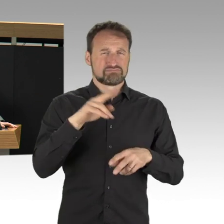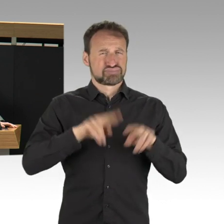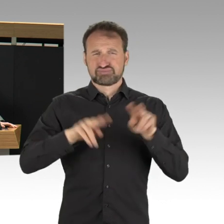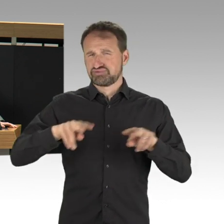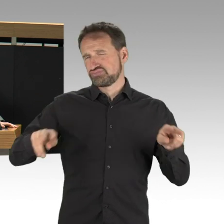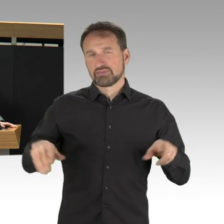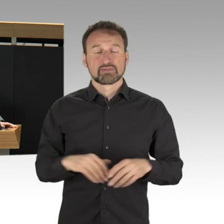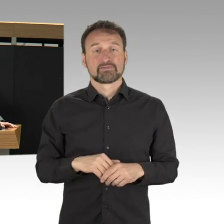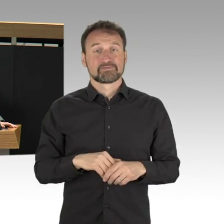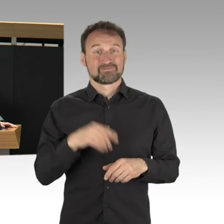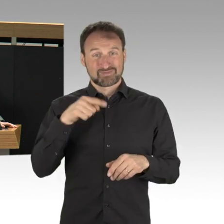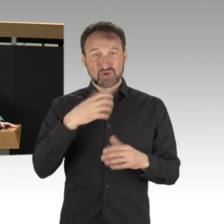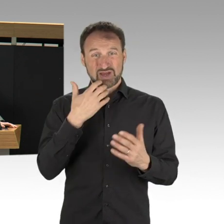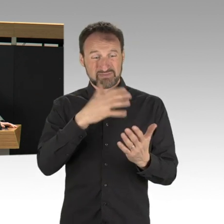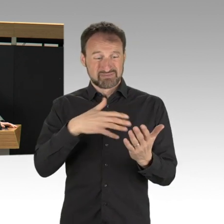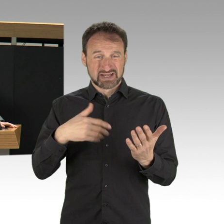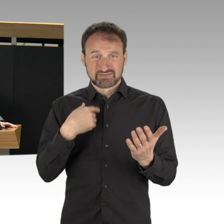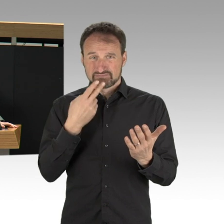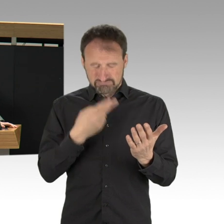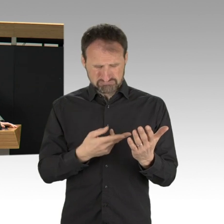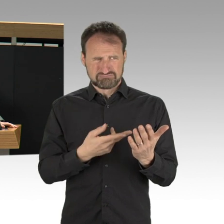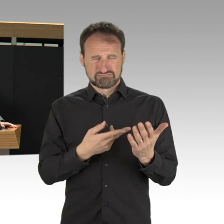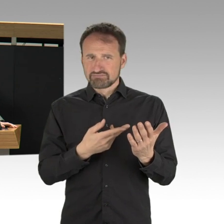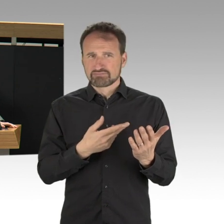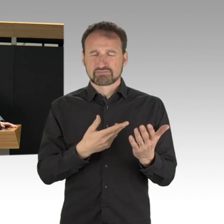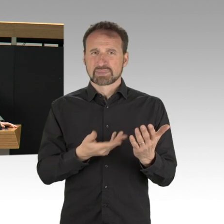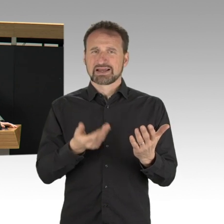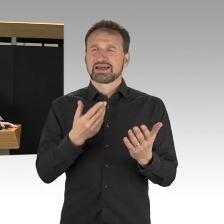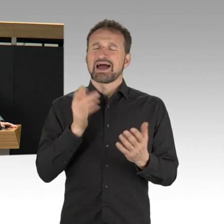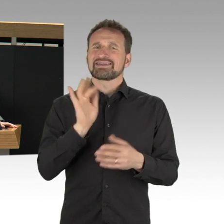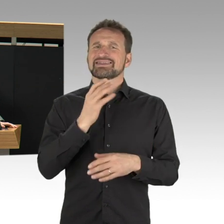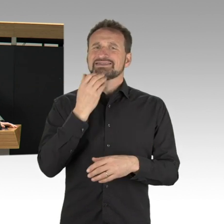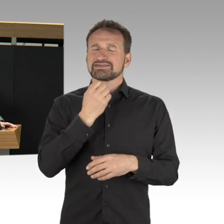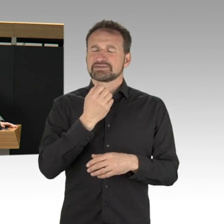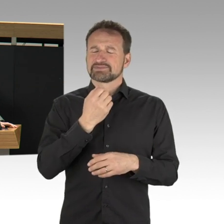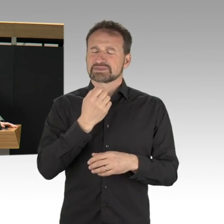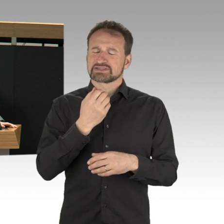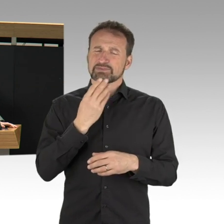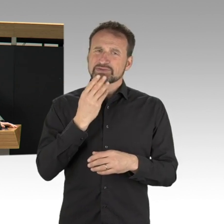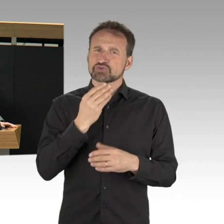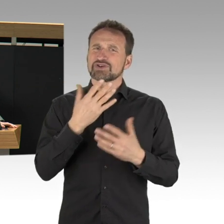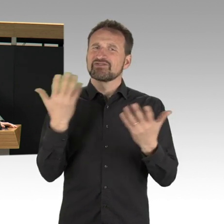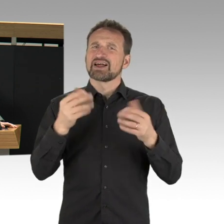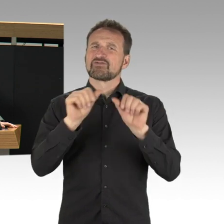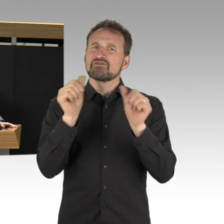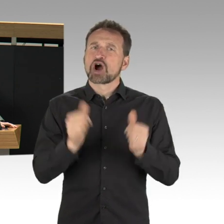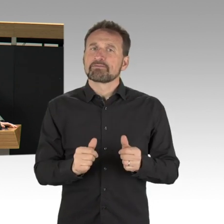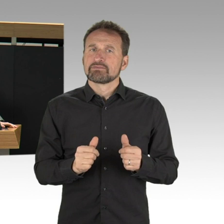sich Antisemitismus Bahn bricht. Das geht vom geraunten Gerücht hinter vorgehaltener Hand bis zu Gürtelschlägen auf offener